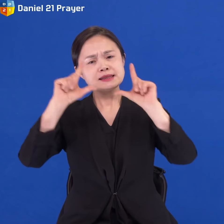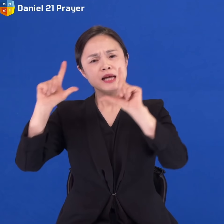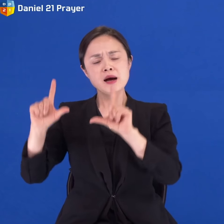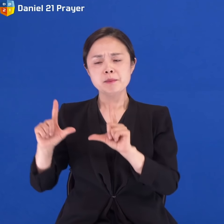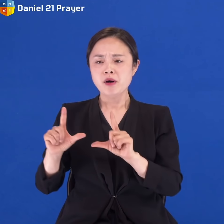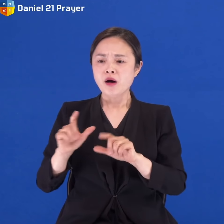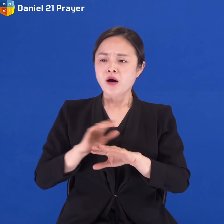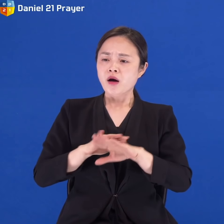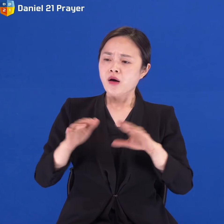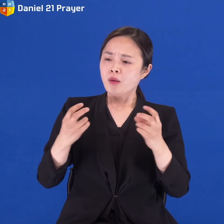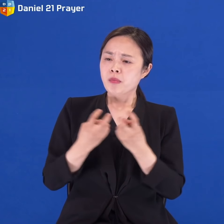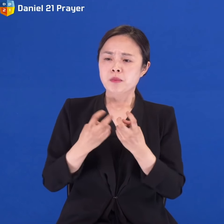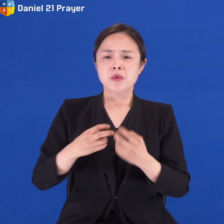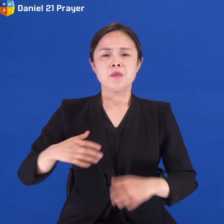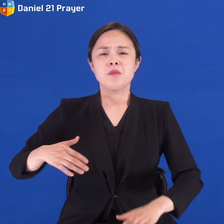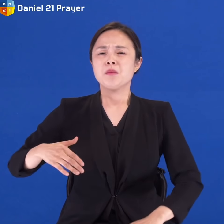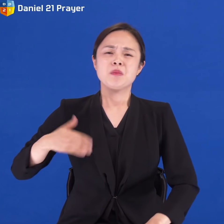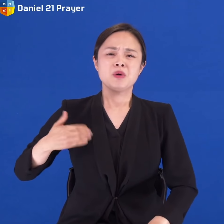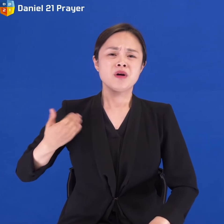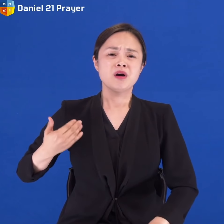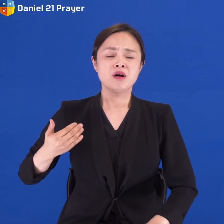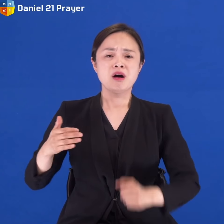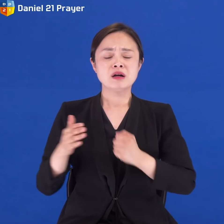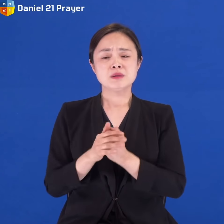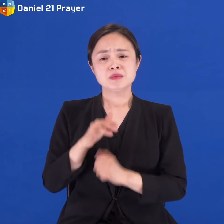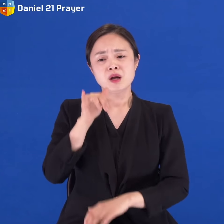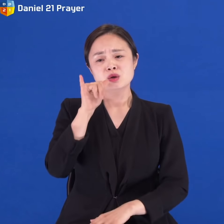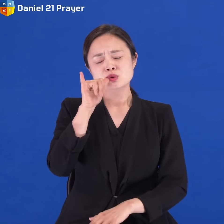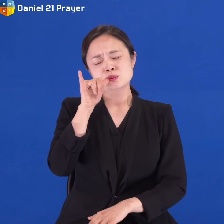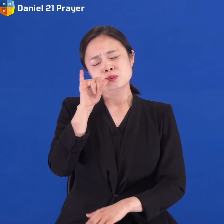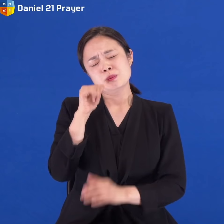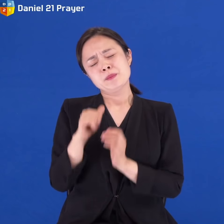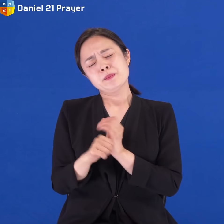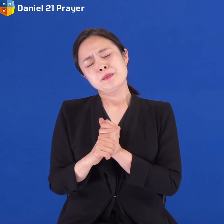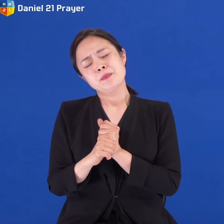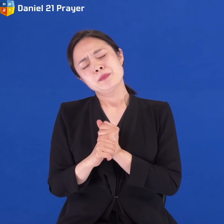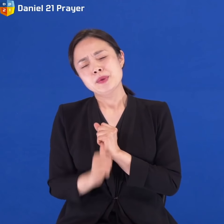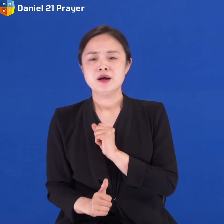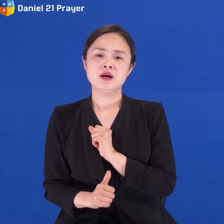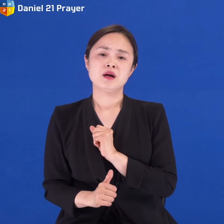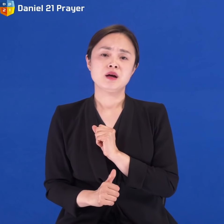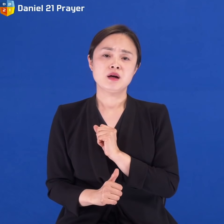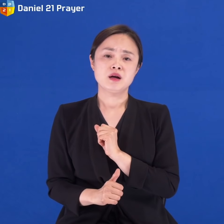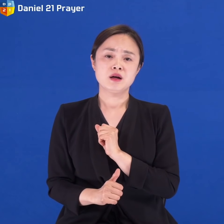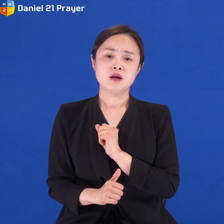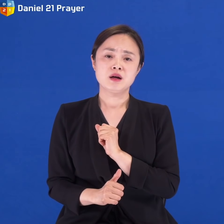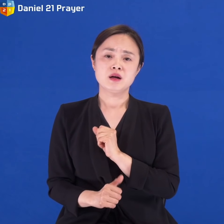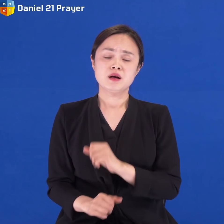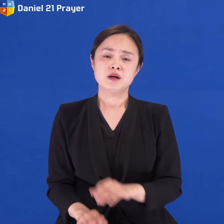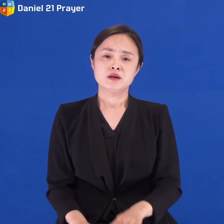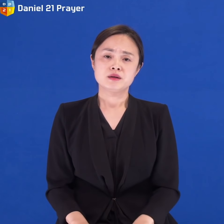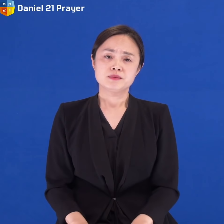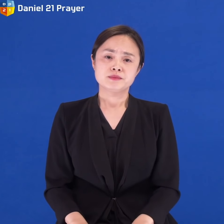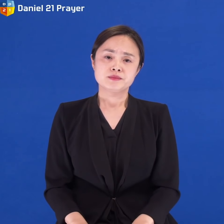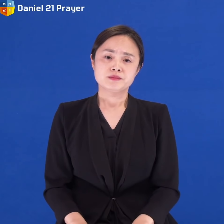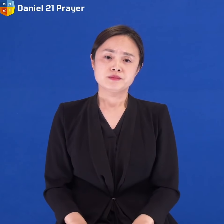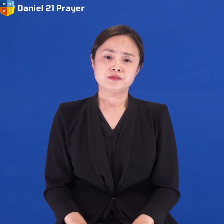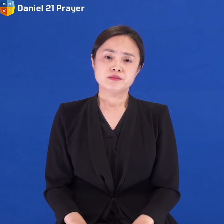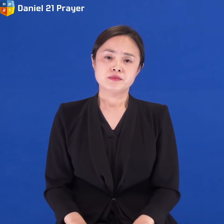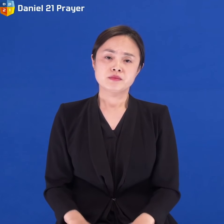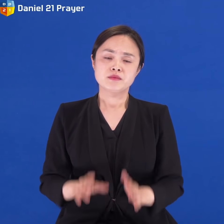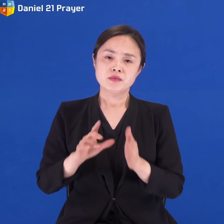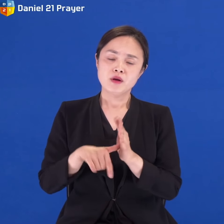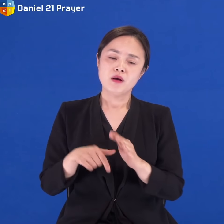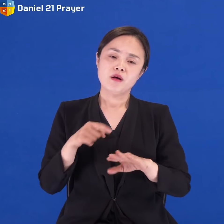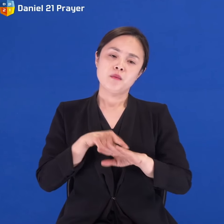가난도 힘든데 존재감 없는 언어적, 신체적 이런 통증을 견딜 수가 없어서